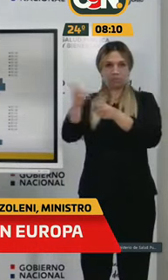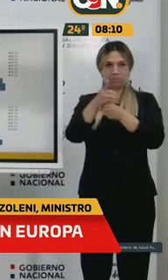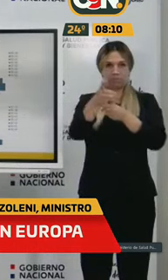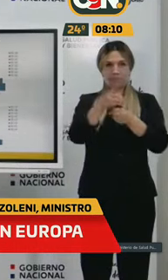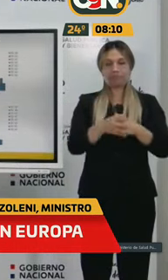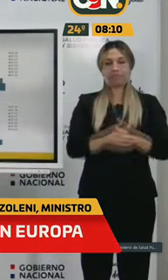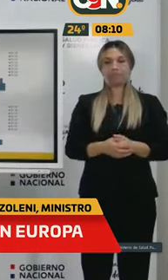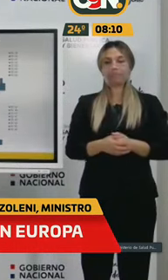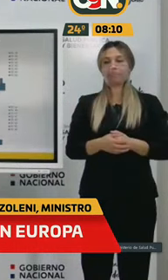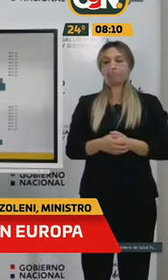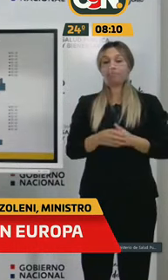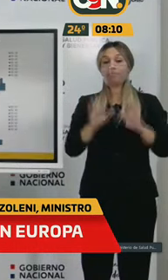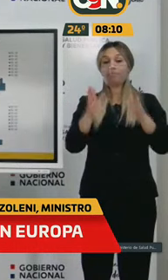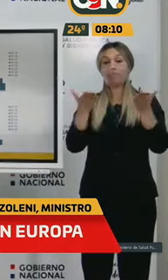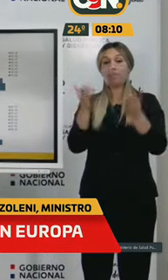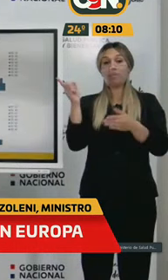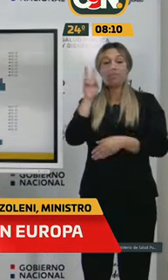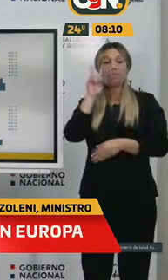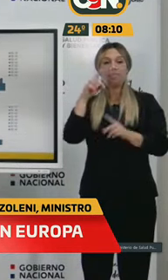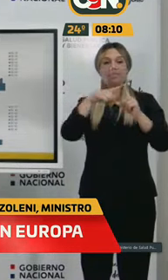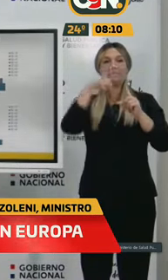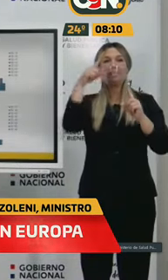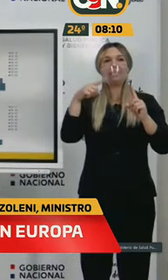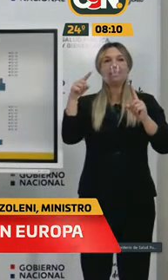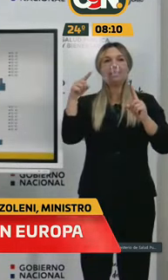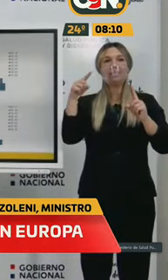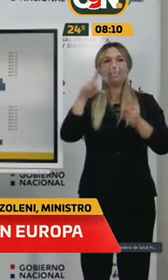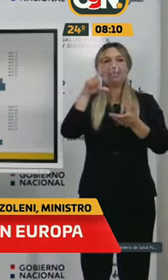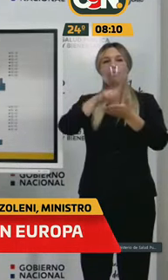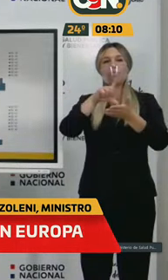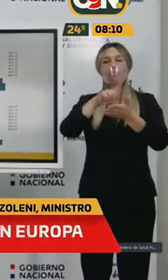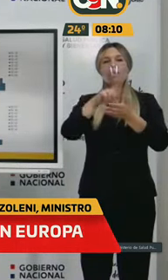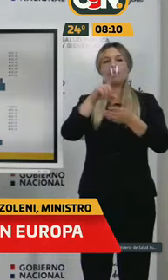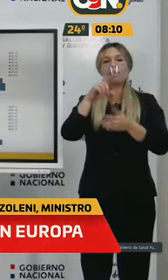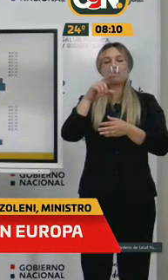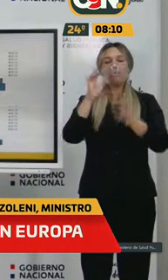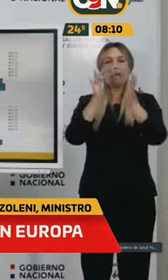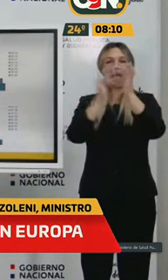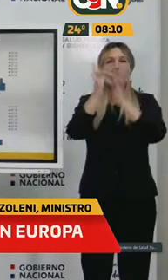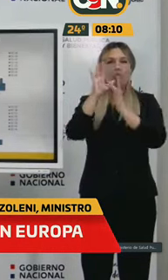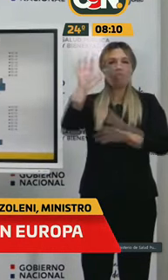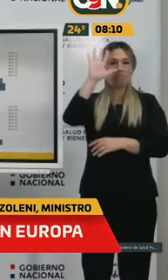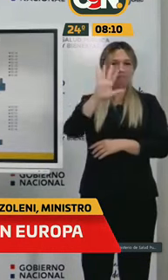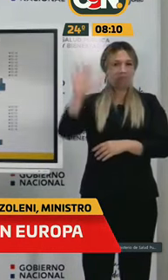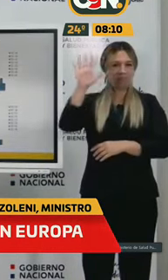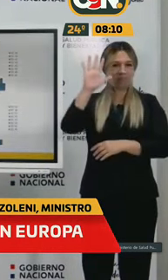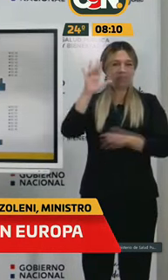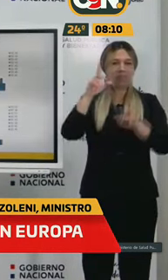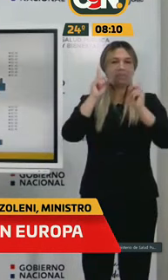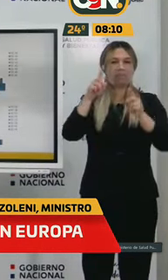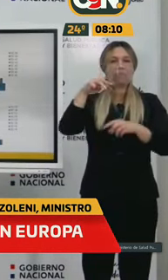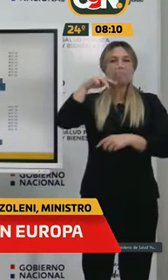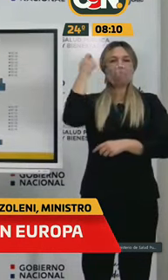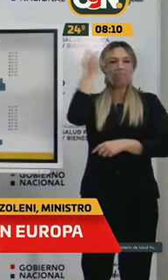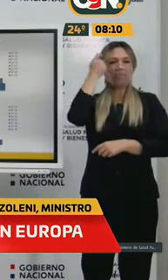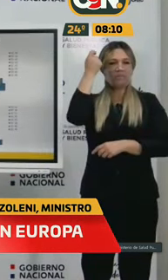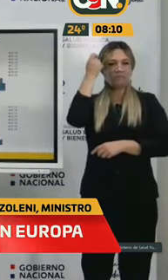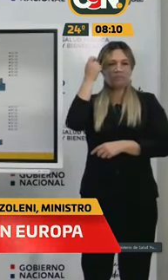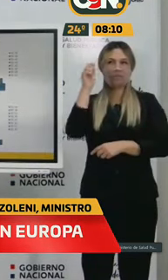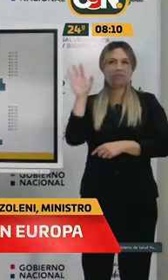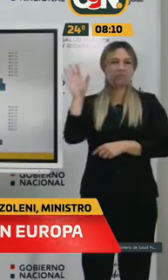ejemplo, destacan particularmente el departamento de Cordillera y Misiones. En Cordillera, a expensas de